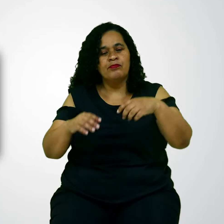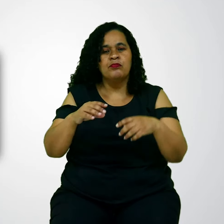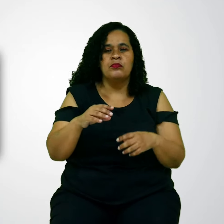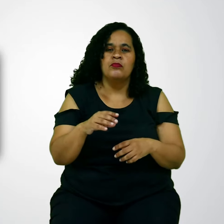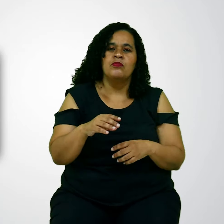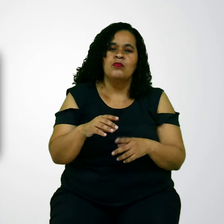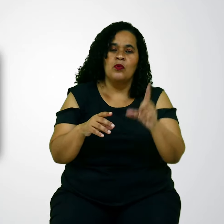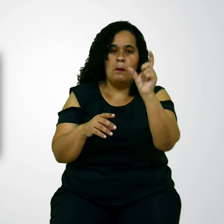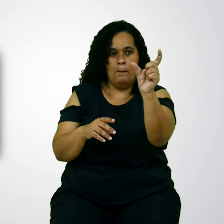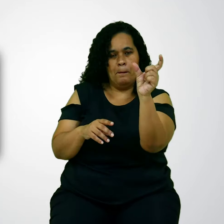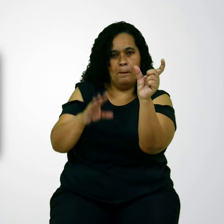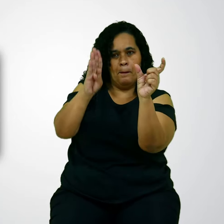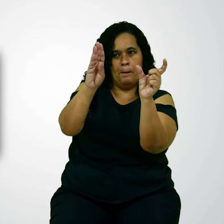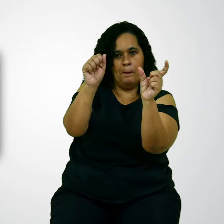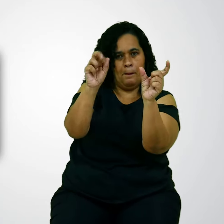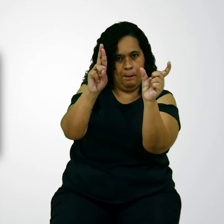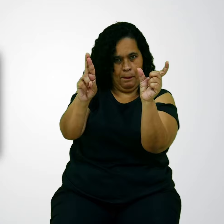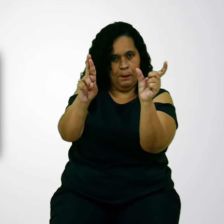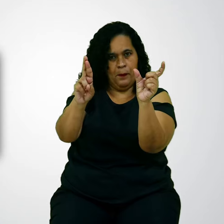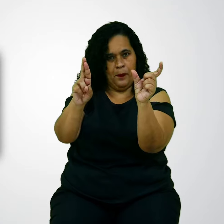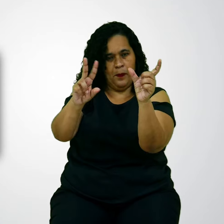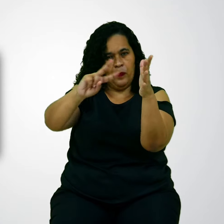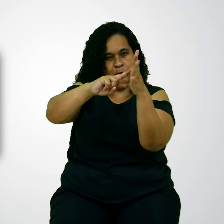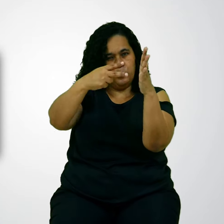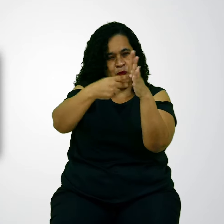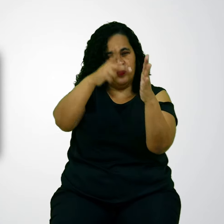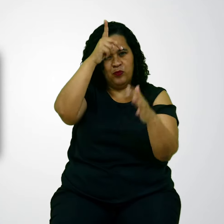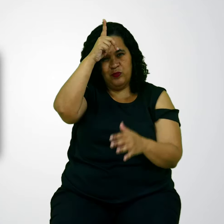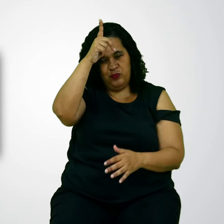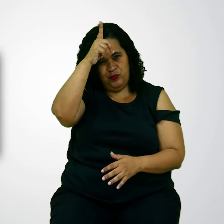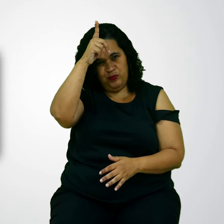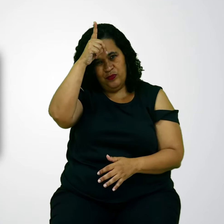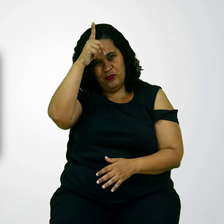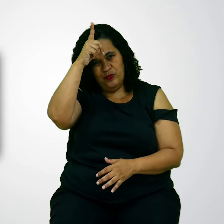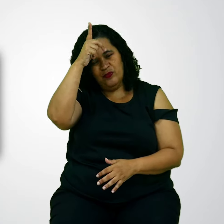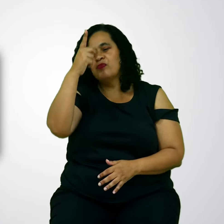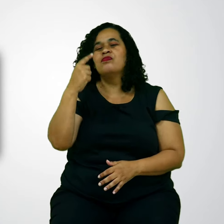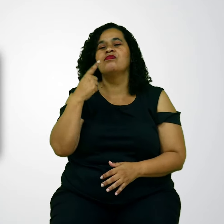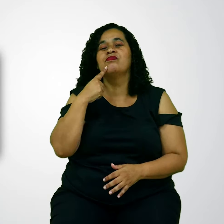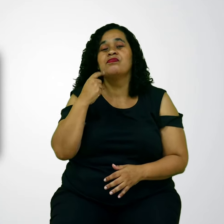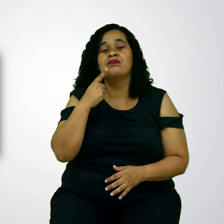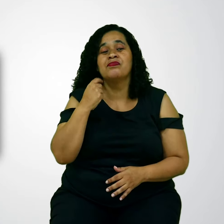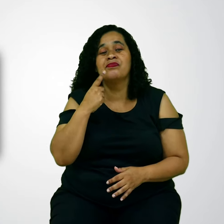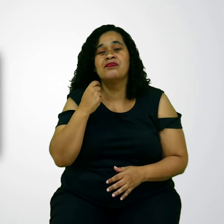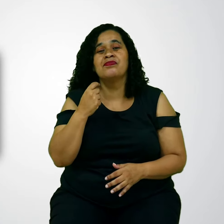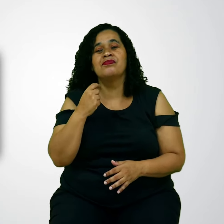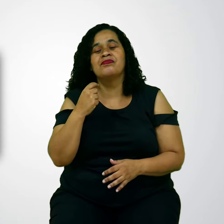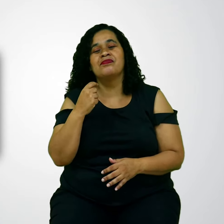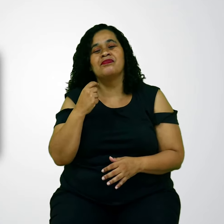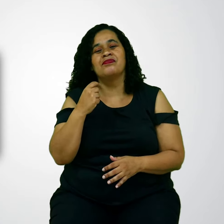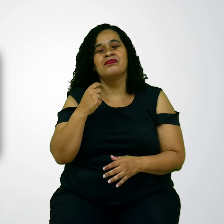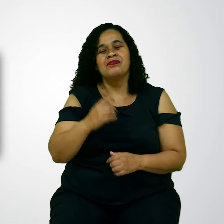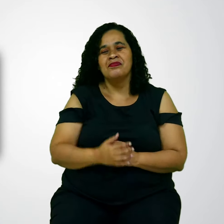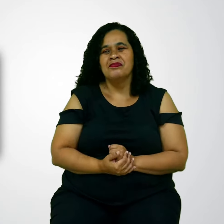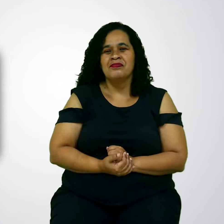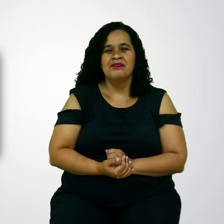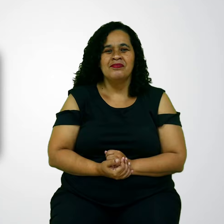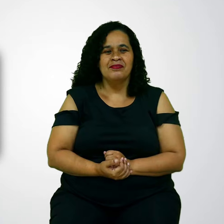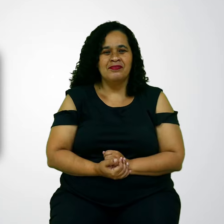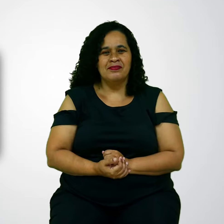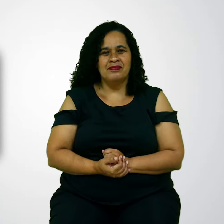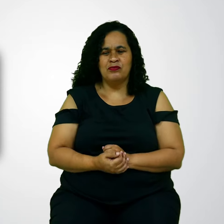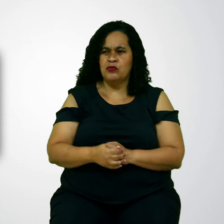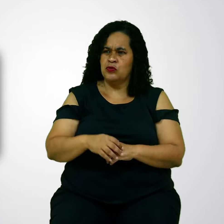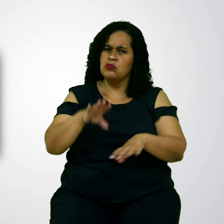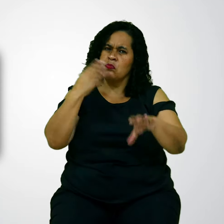mas significava mais ou menos assim: o sangue no osso, era o nome do bar. Sangue no osso. Eles, não, a gente vai cantar lá no Sangue no Osso, por